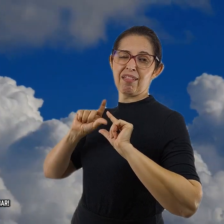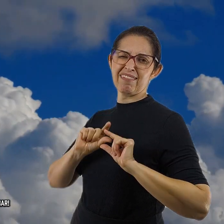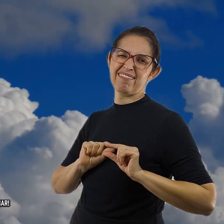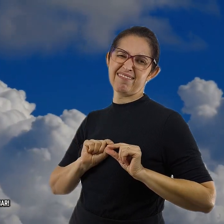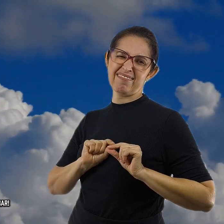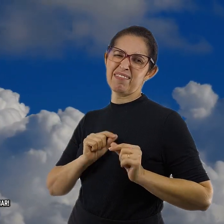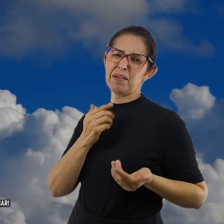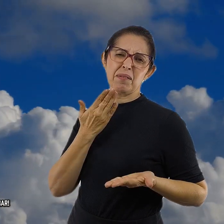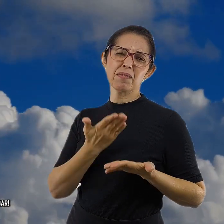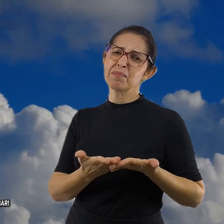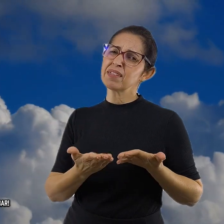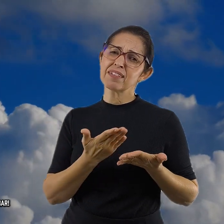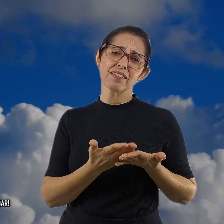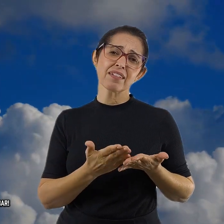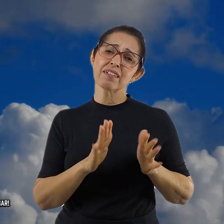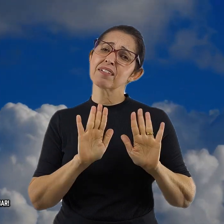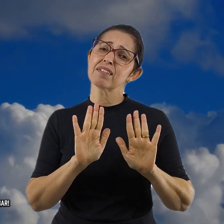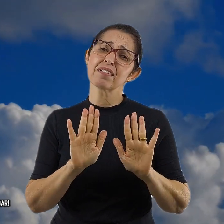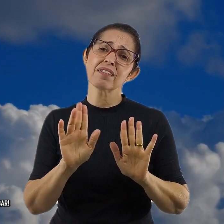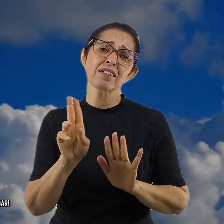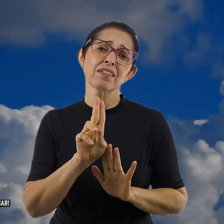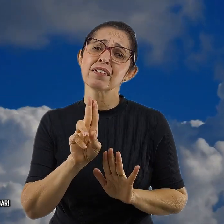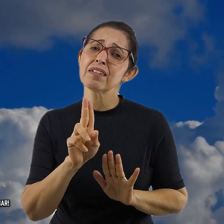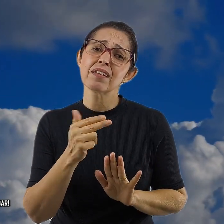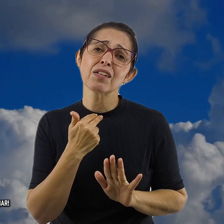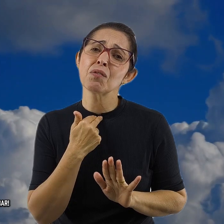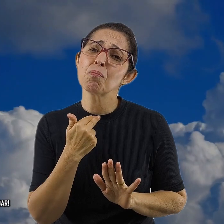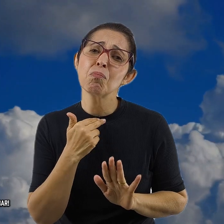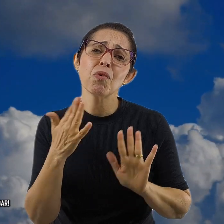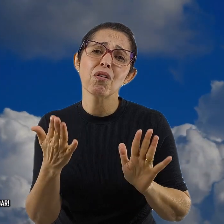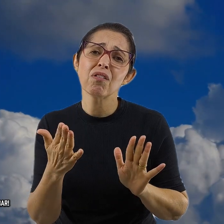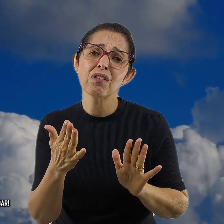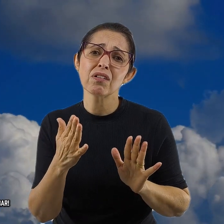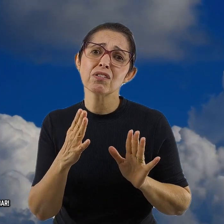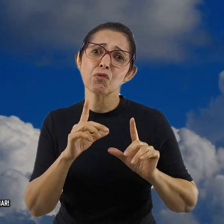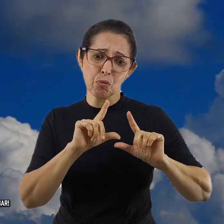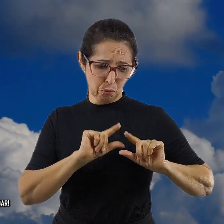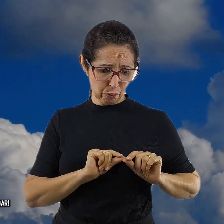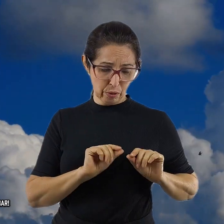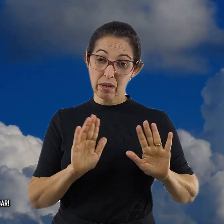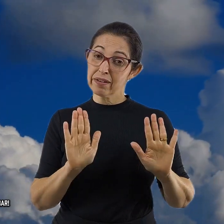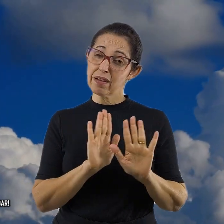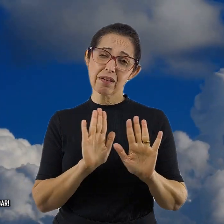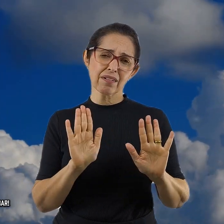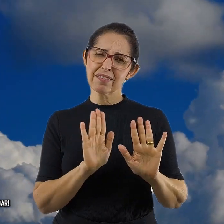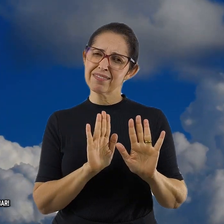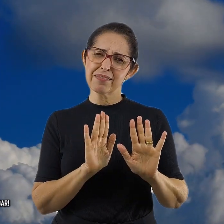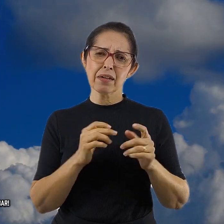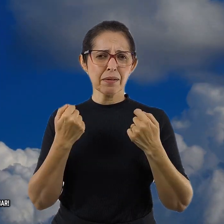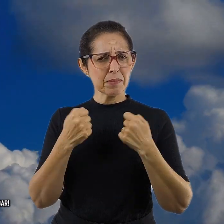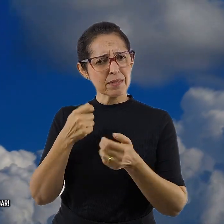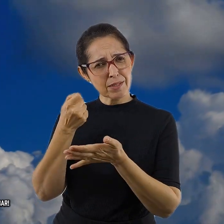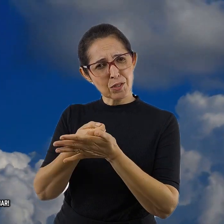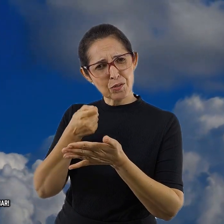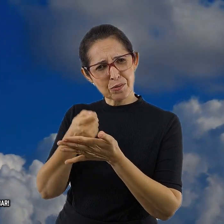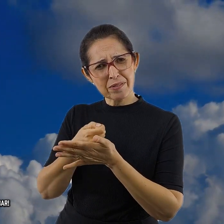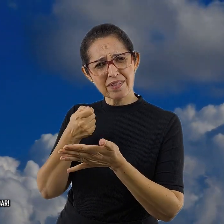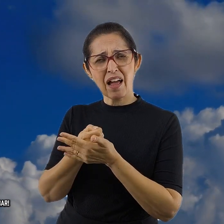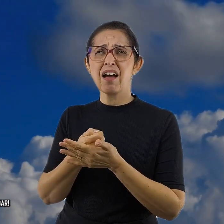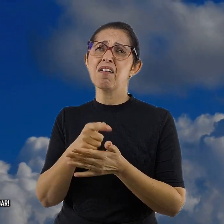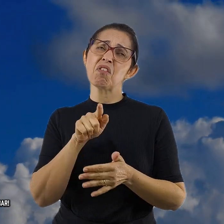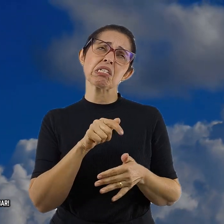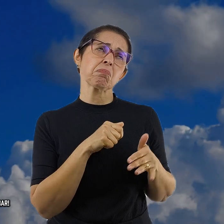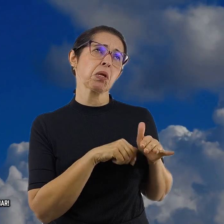Esse primeiro amor precisa de estar vivo nos nossos corações. A tendência natural do homem é essa. É